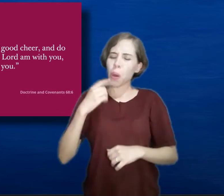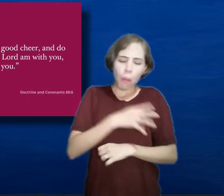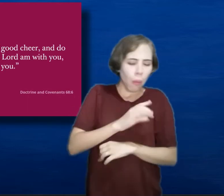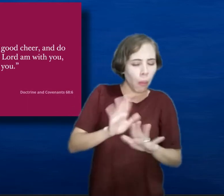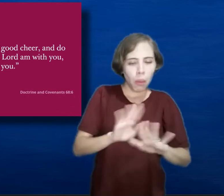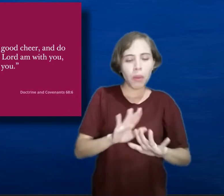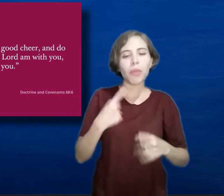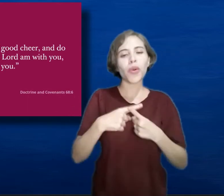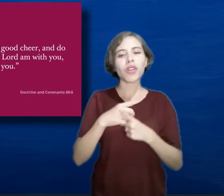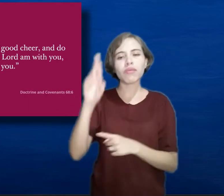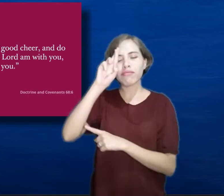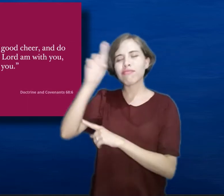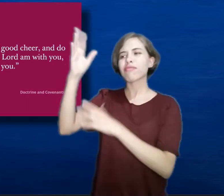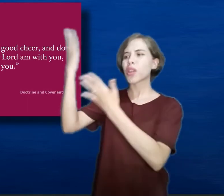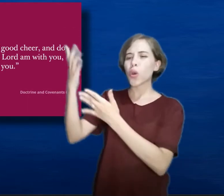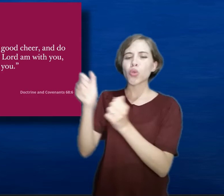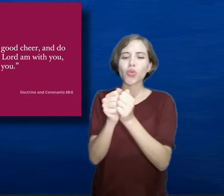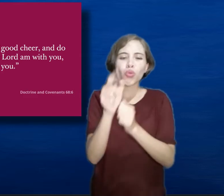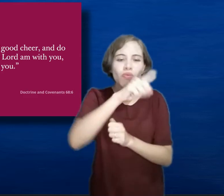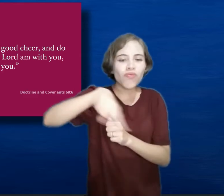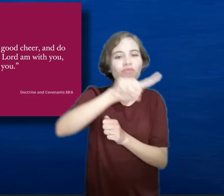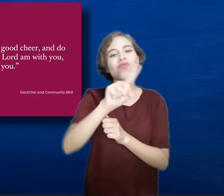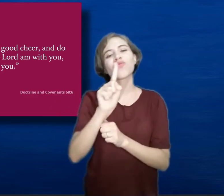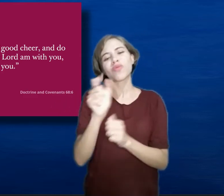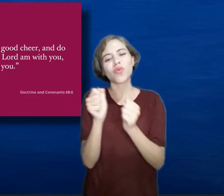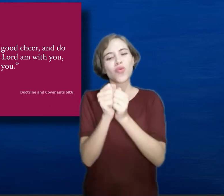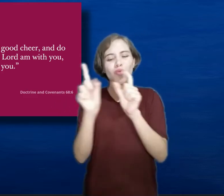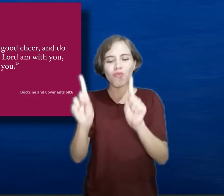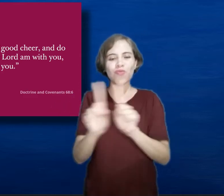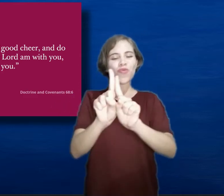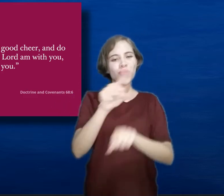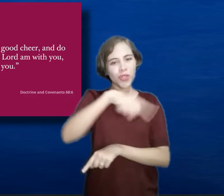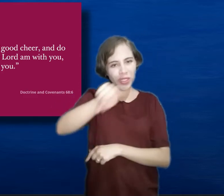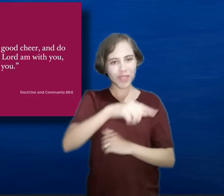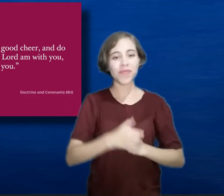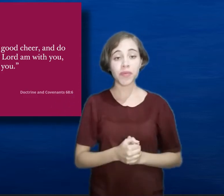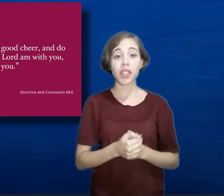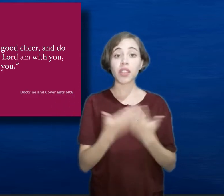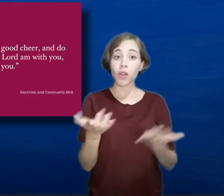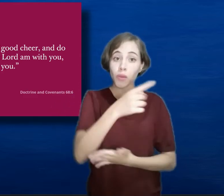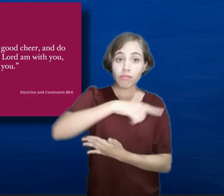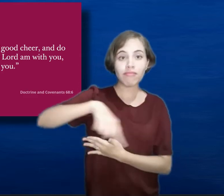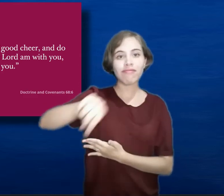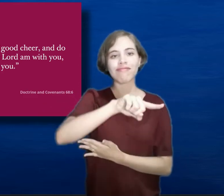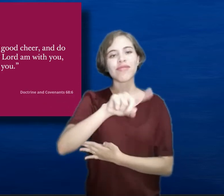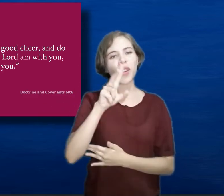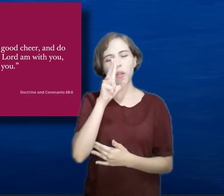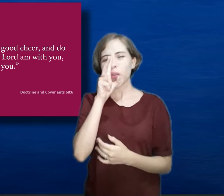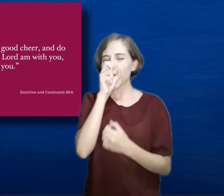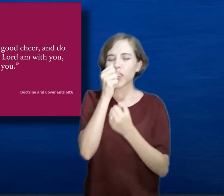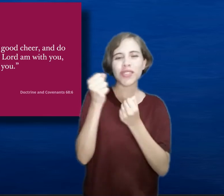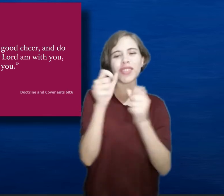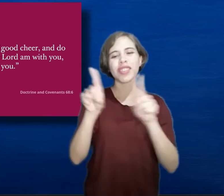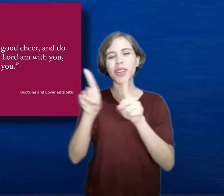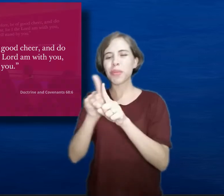Senhor. Portanto, tende bom ânimo e não temais, porque eu, o Senhor, estou convosco e ficarei